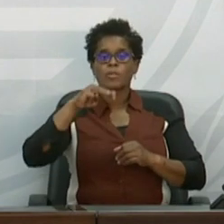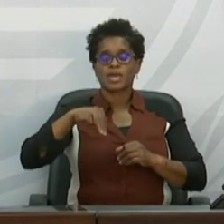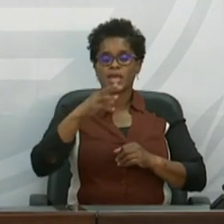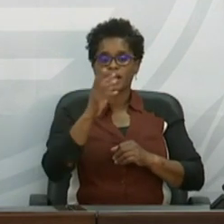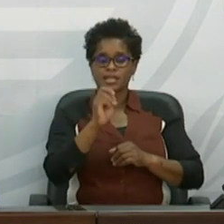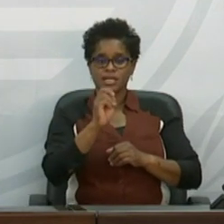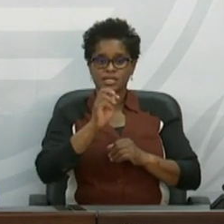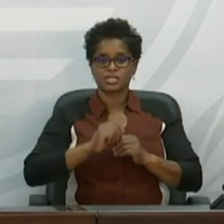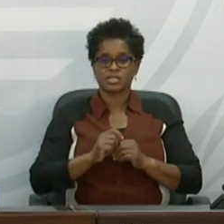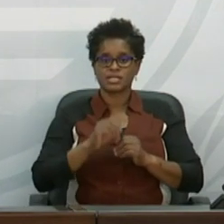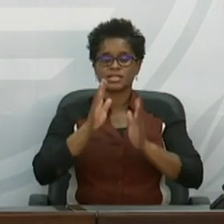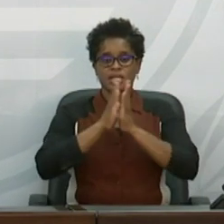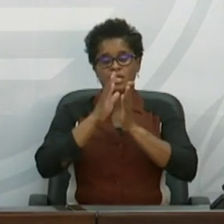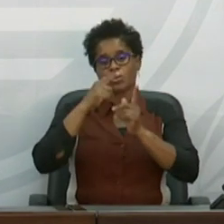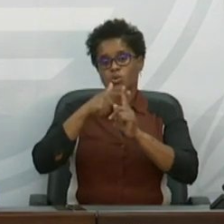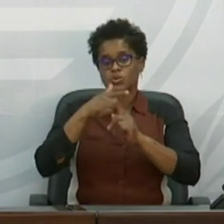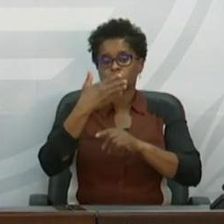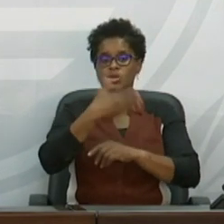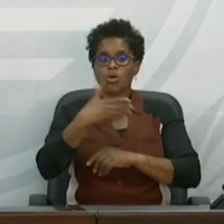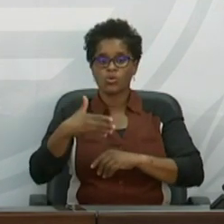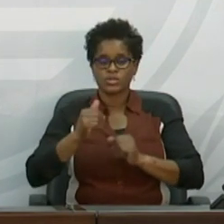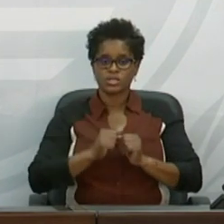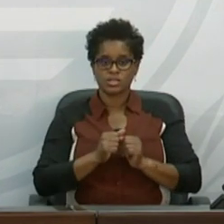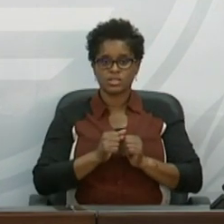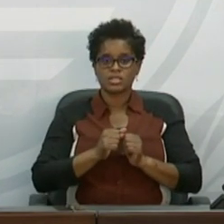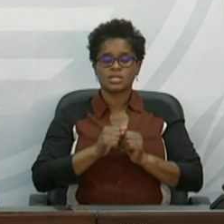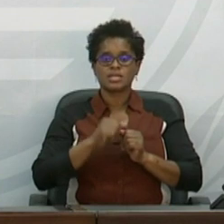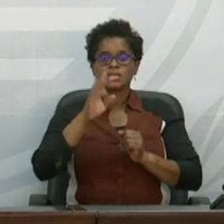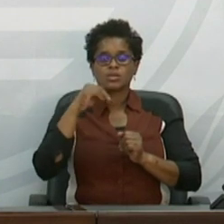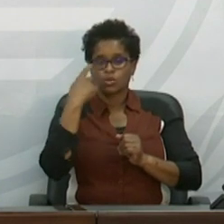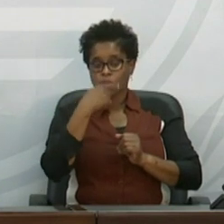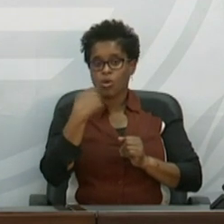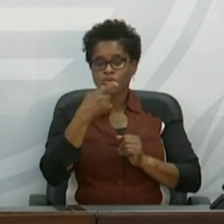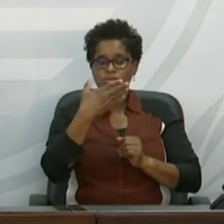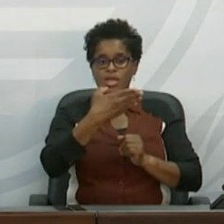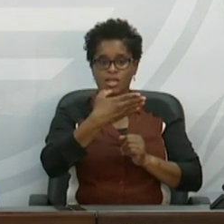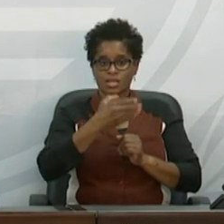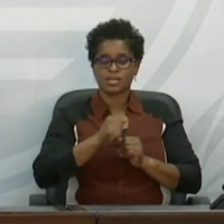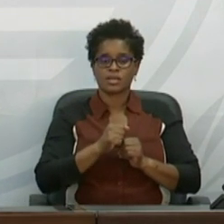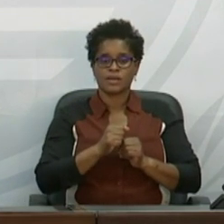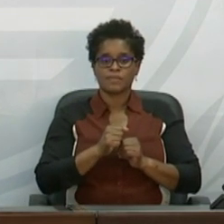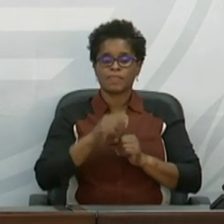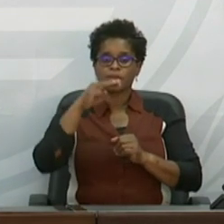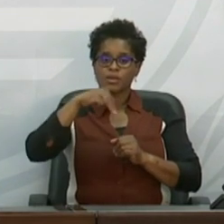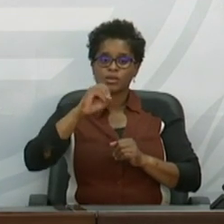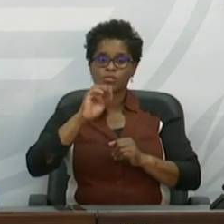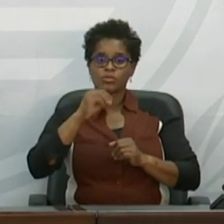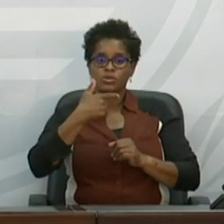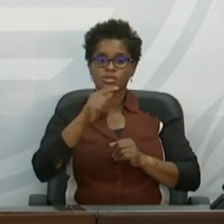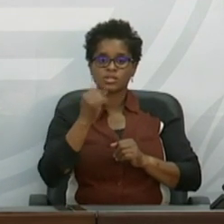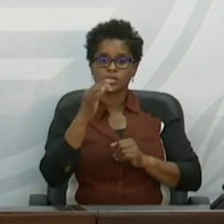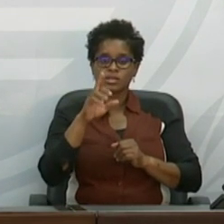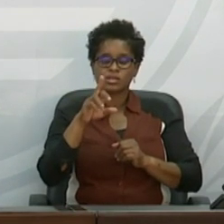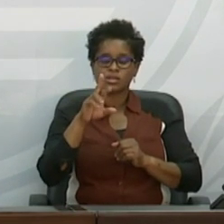Miguel 3, Santa Cruz 11, São Lourenço dos Órgãos 7, Mosteiros